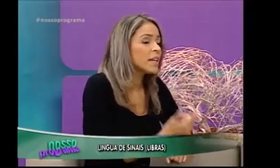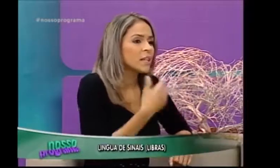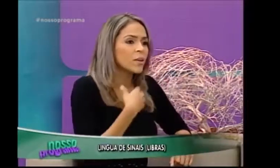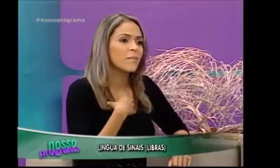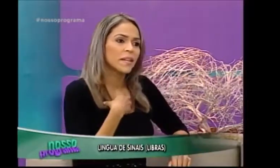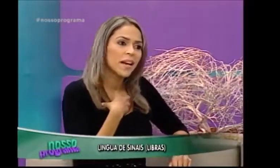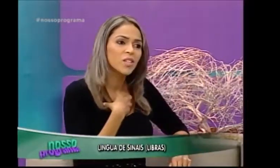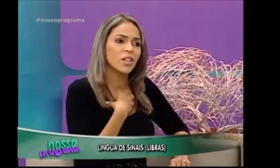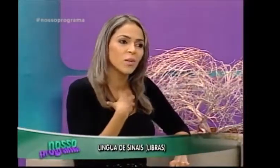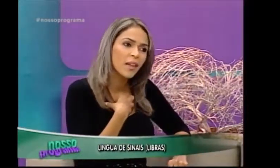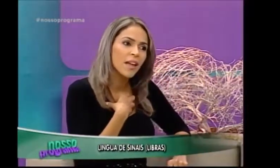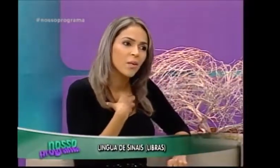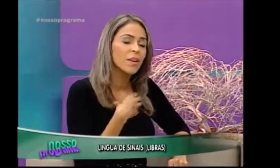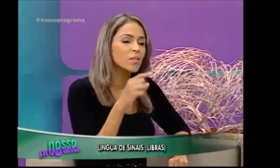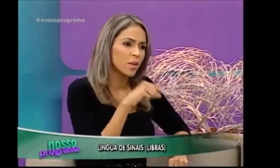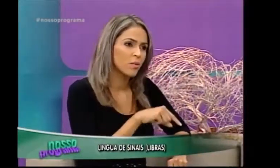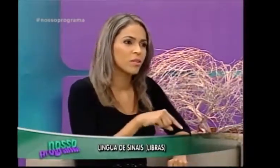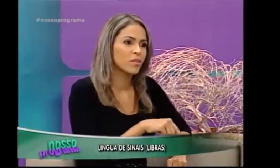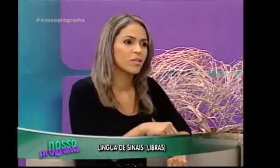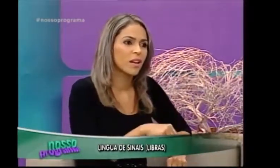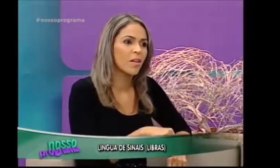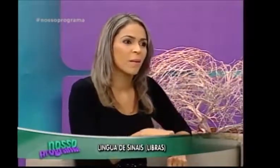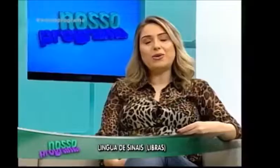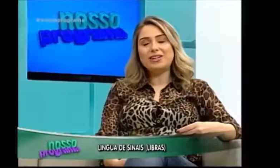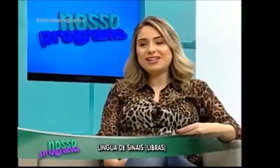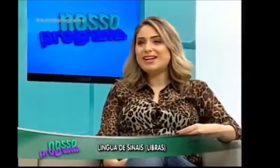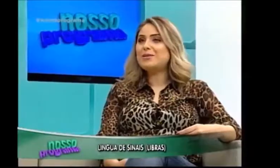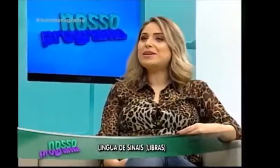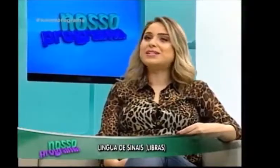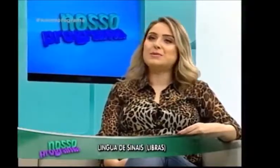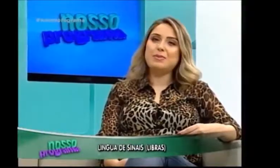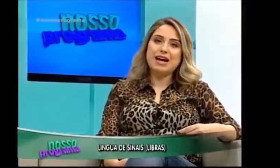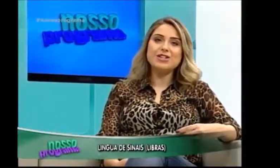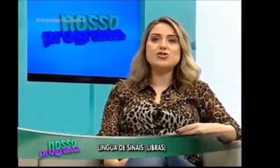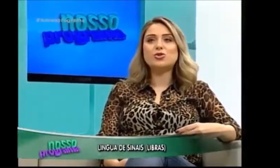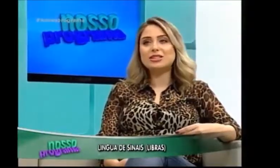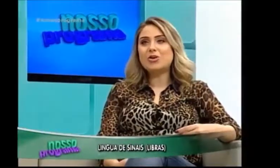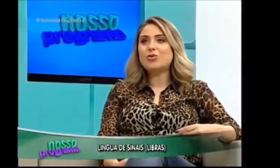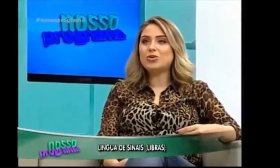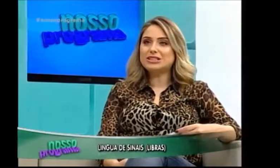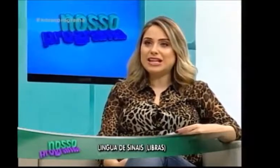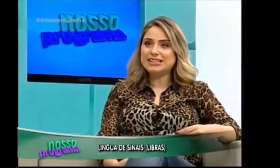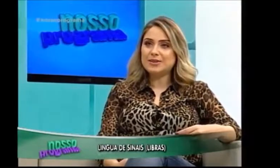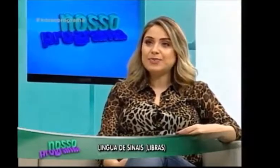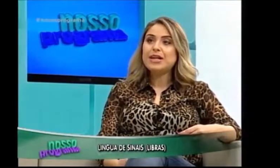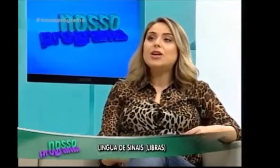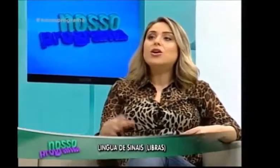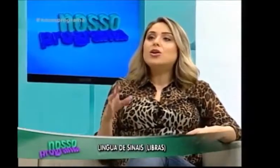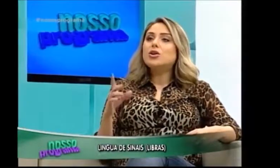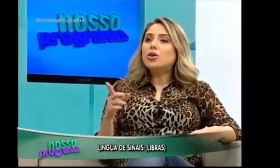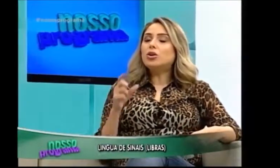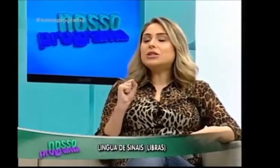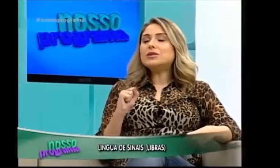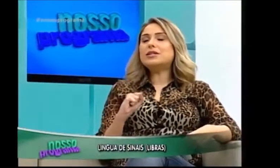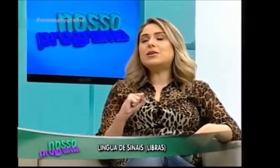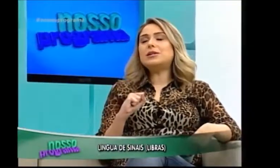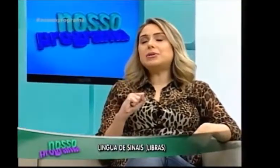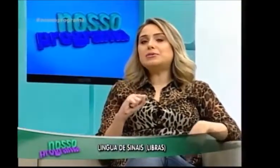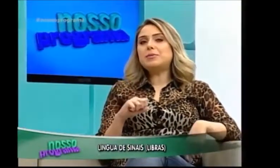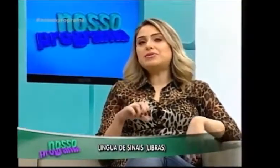tendo a liberdade que eu tenho. Isso é inclusão social. De poder falar o que ele quer, participar, Exatamente. discordar ou concordar, né? Se expressar com liberdade. Outra coisa que eu queria perguntar para